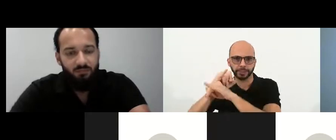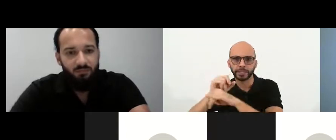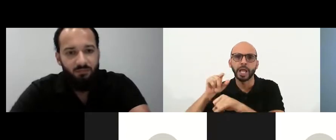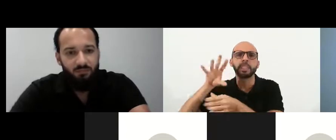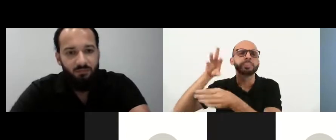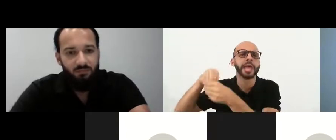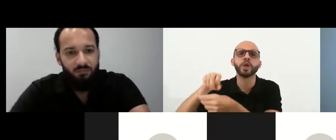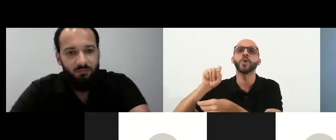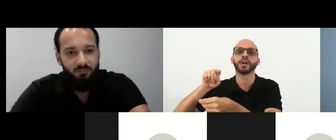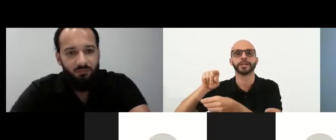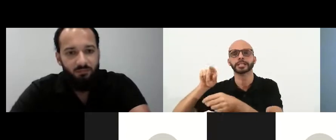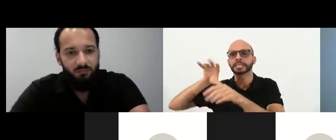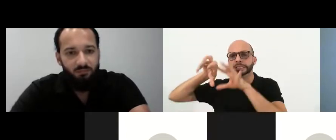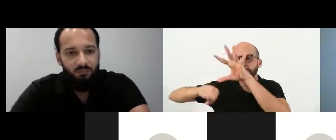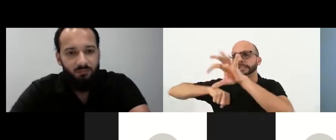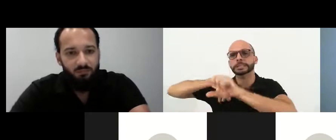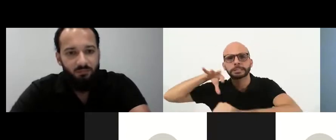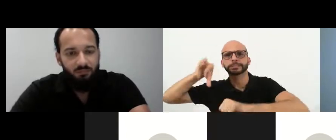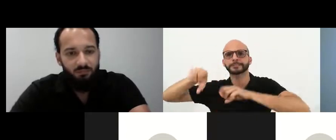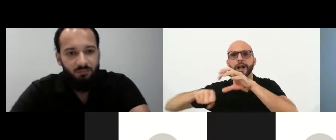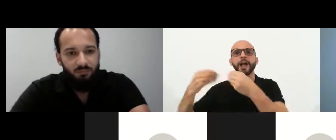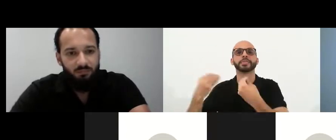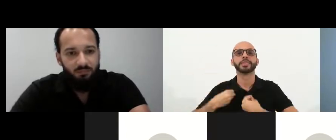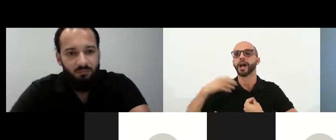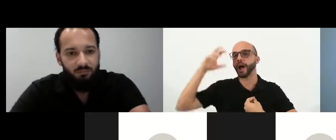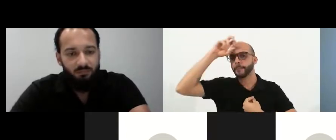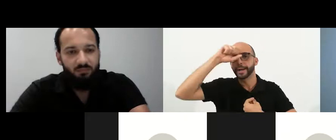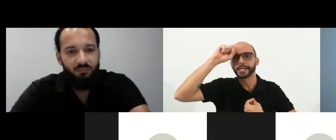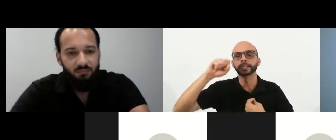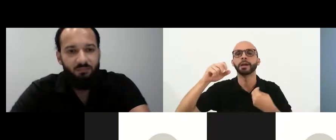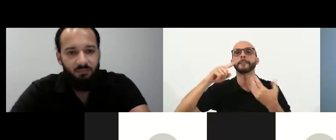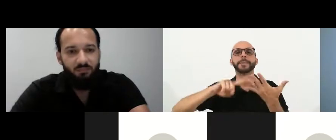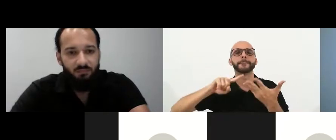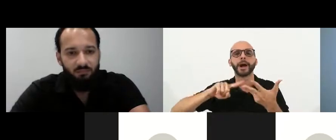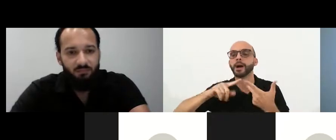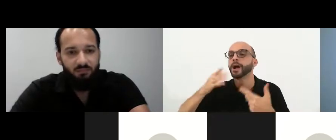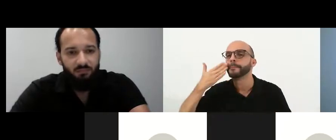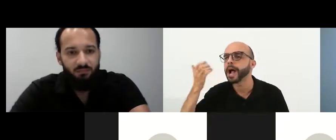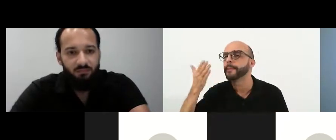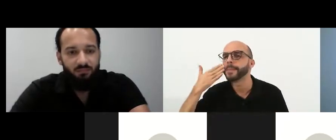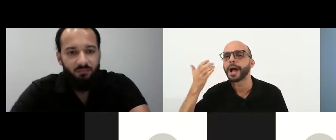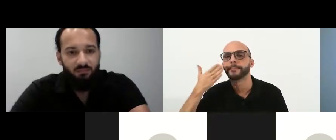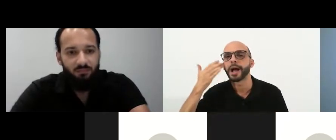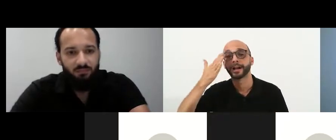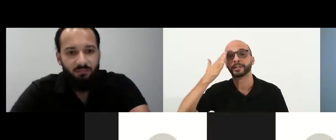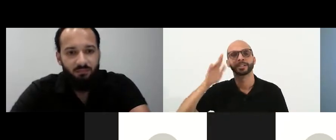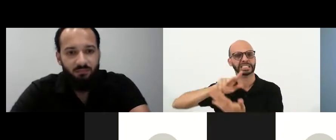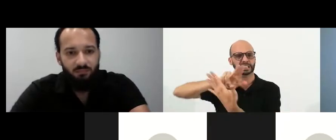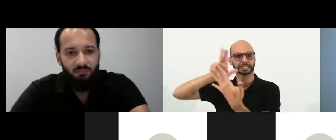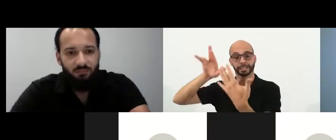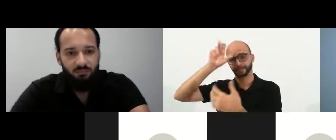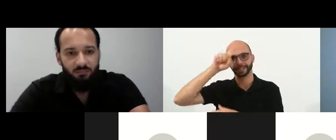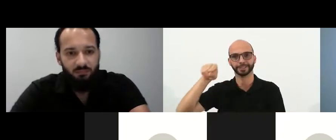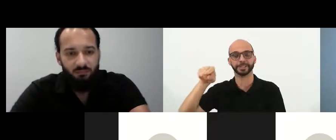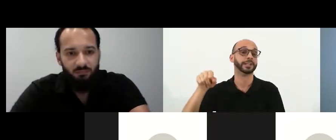pessoas estão focadas agora é com o uso da internet, estão obtendo mais informações, estão cada